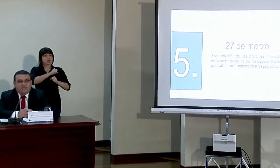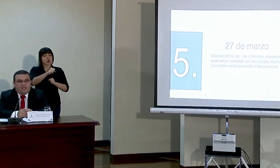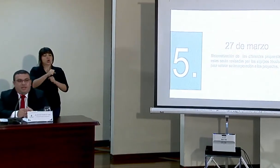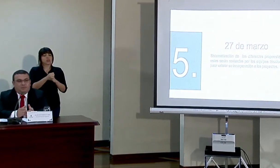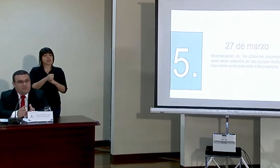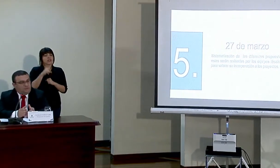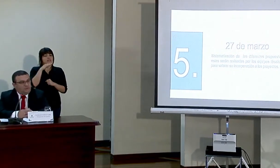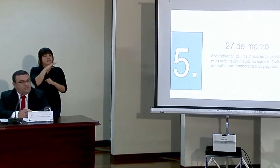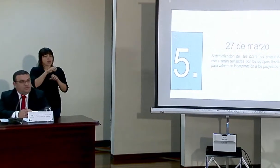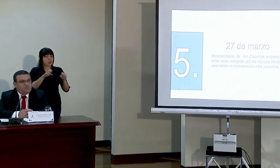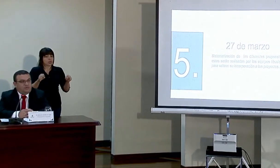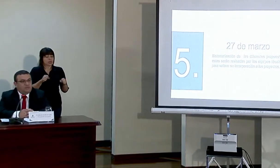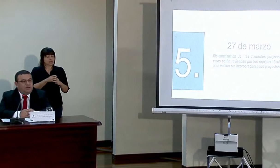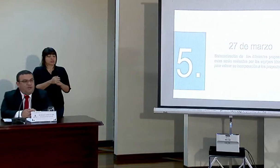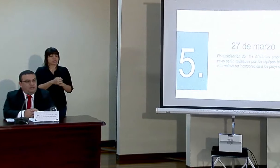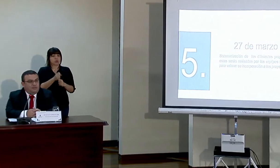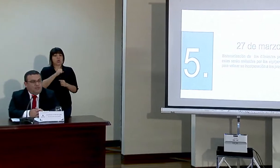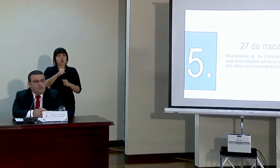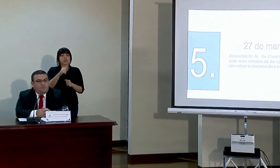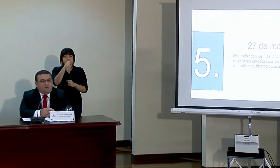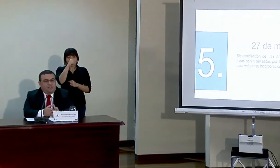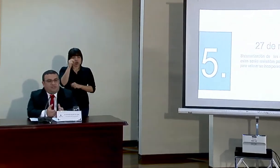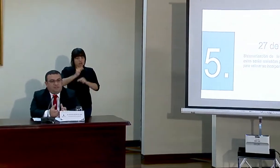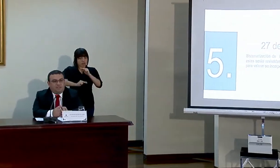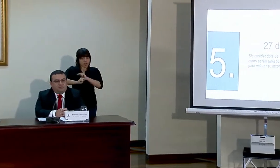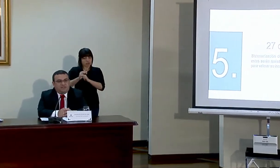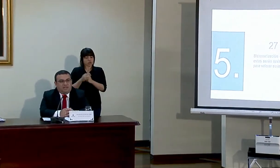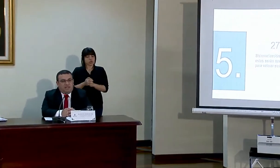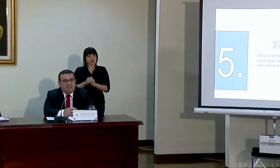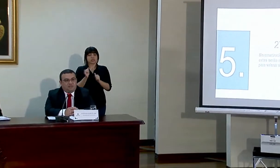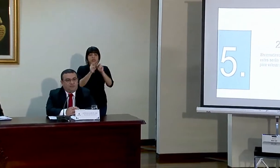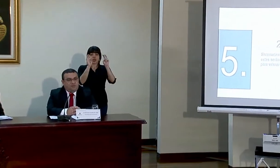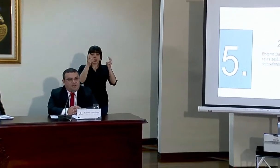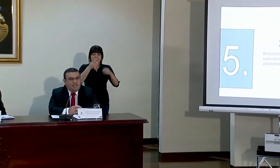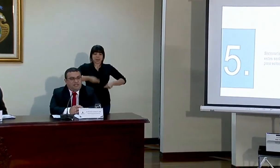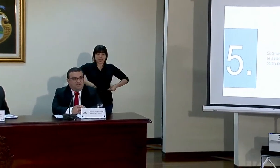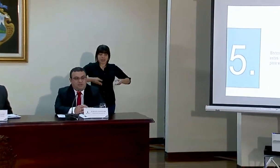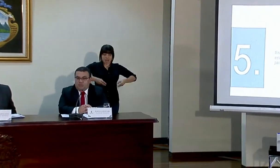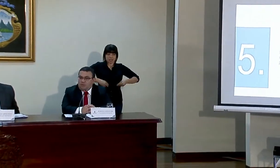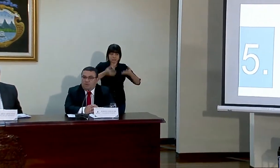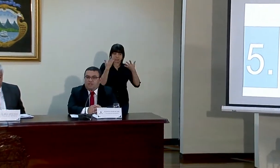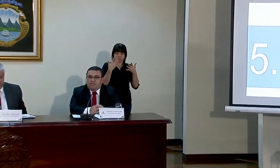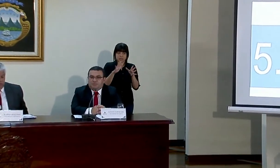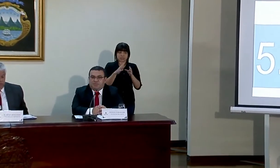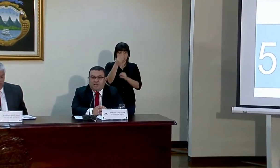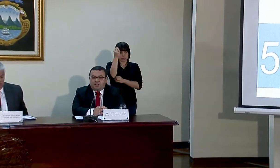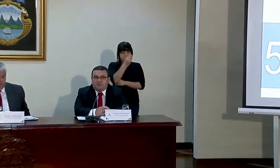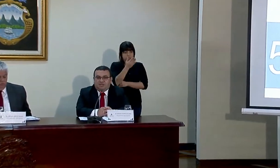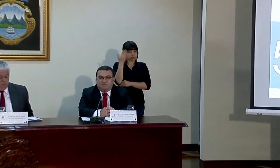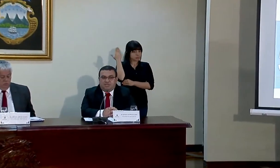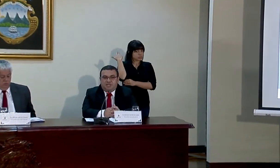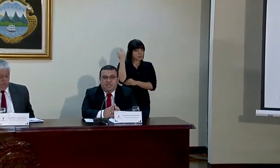fraude, el proyecto de lucha contra el contrabando, proyectos en materia de gasto como el que ya se anunció en días